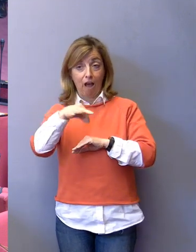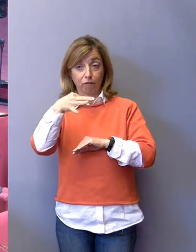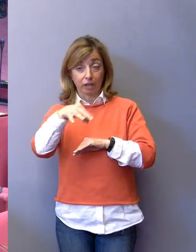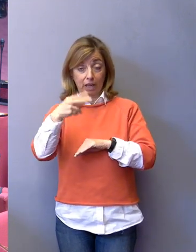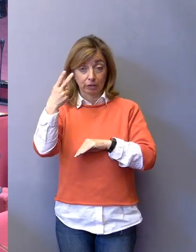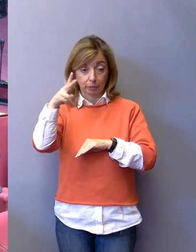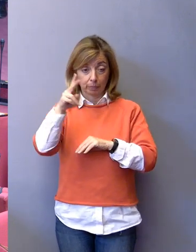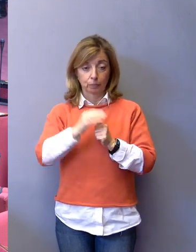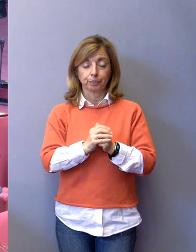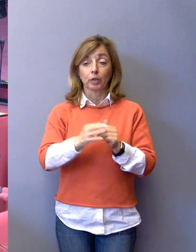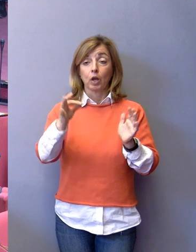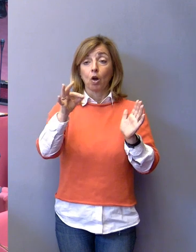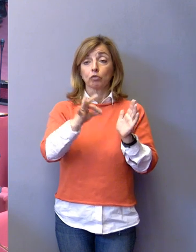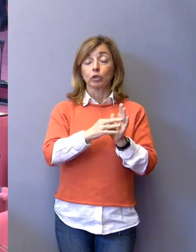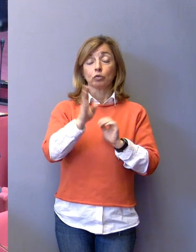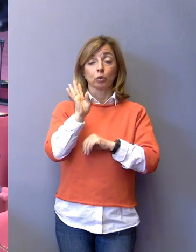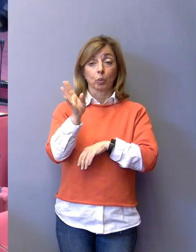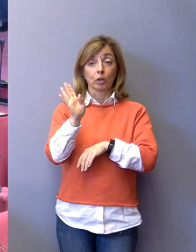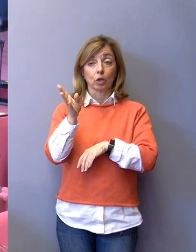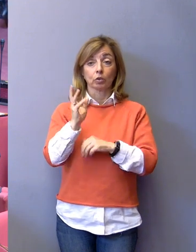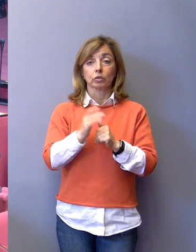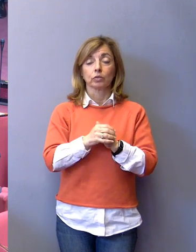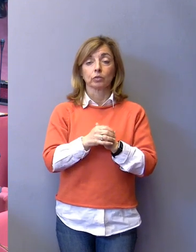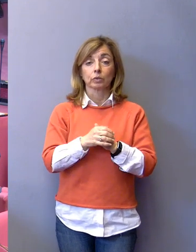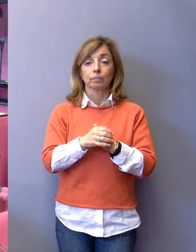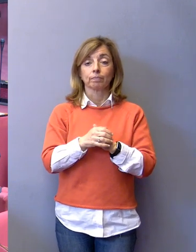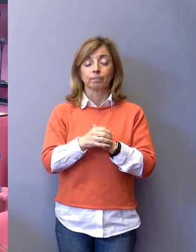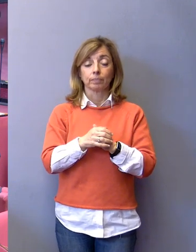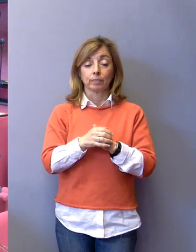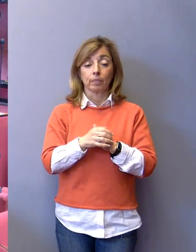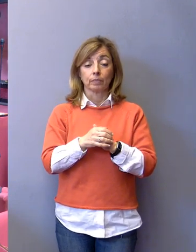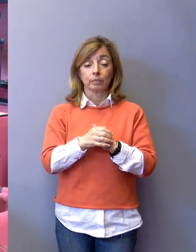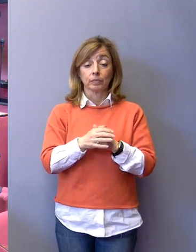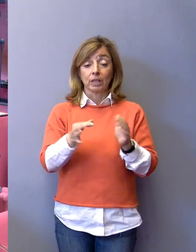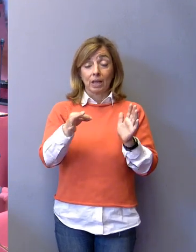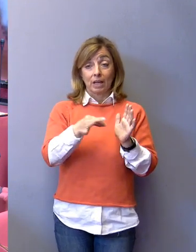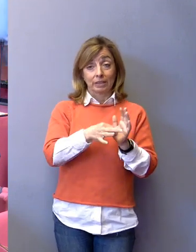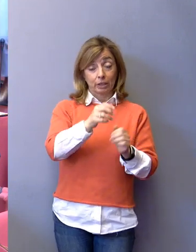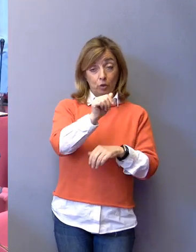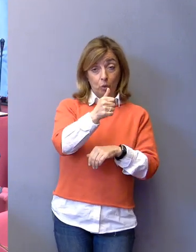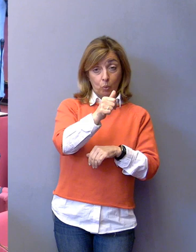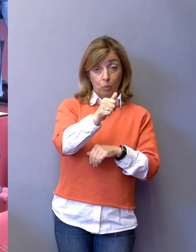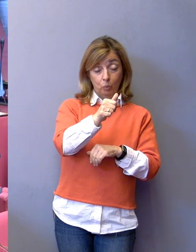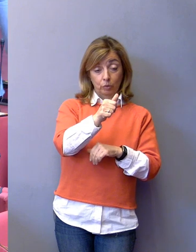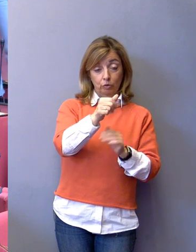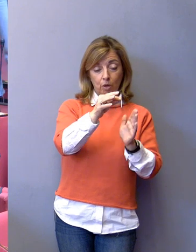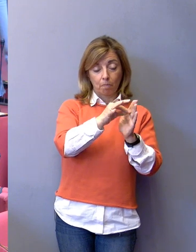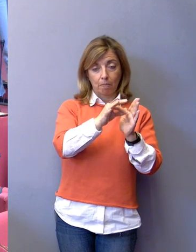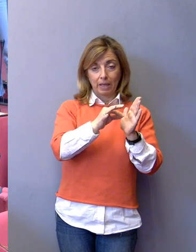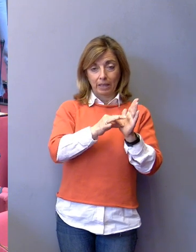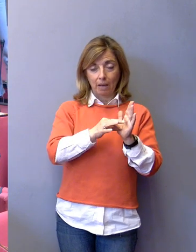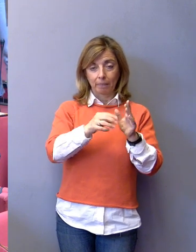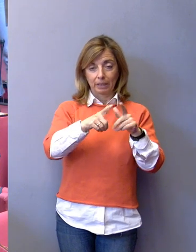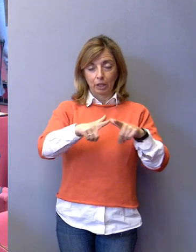ordine del giorno 14 considerato che l'articolo 11 parametri urbanistici